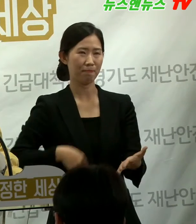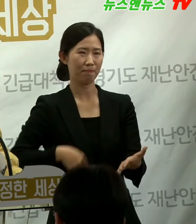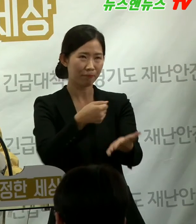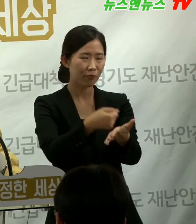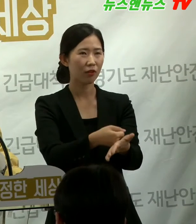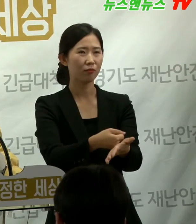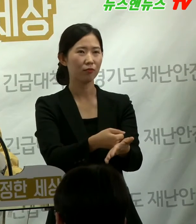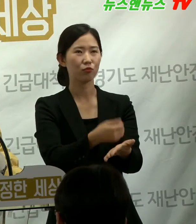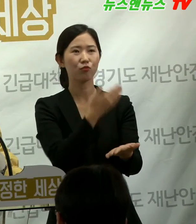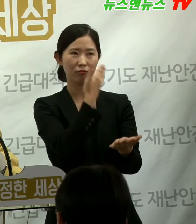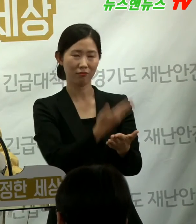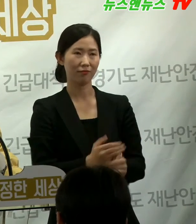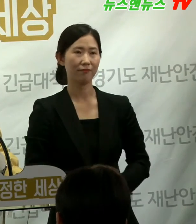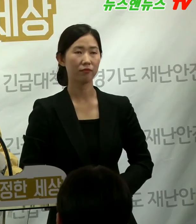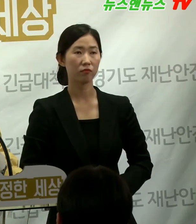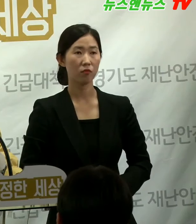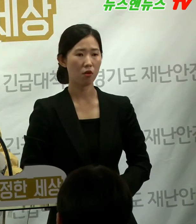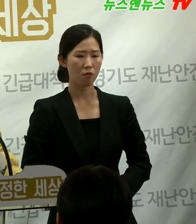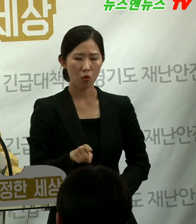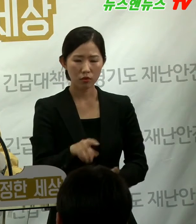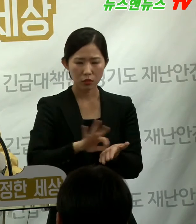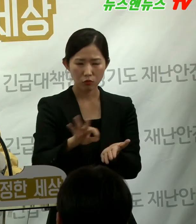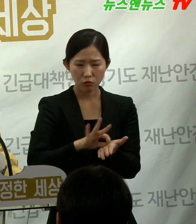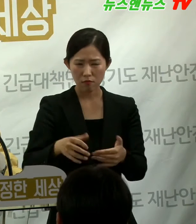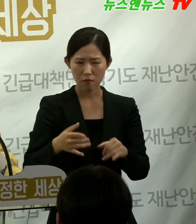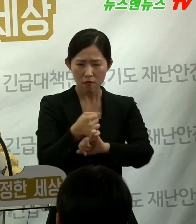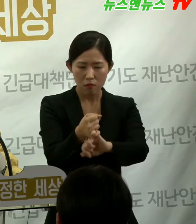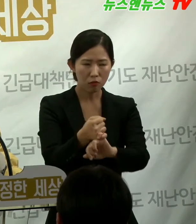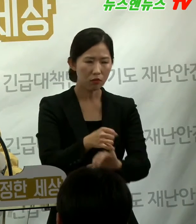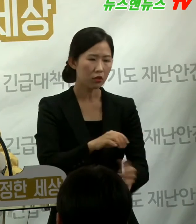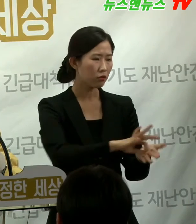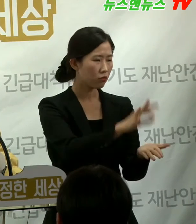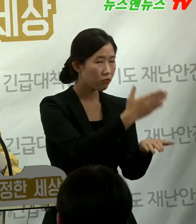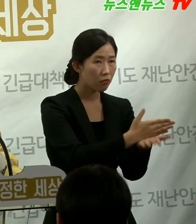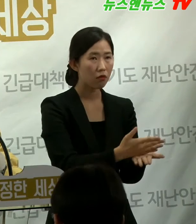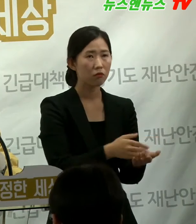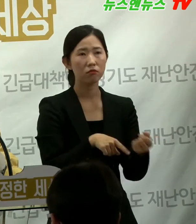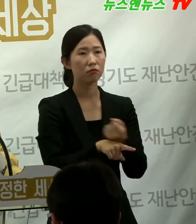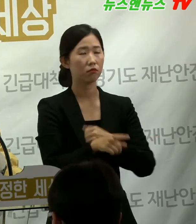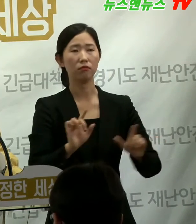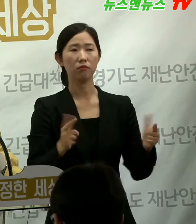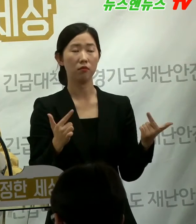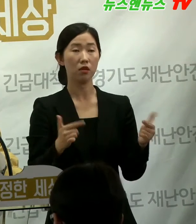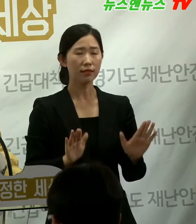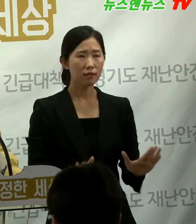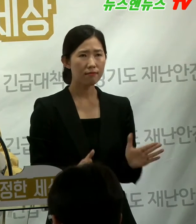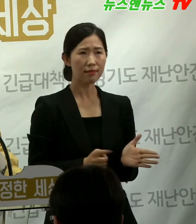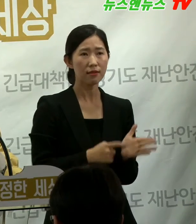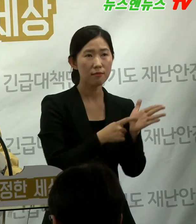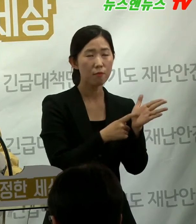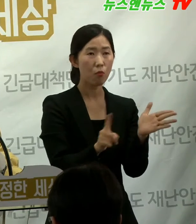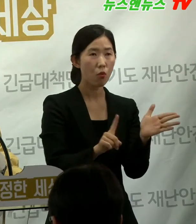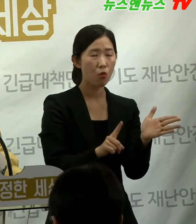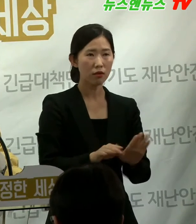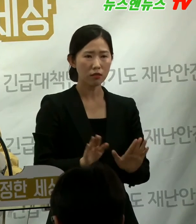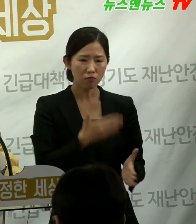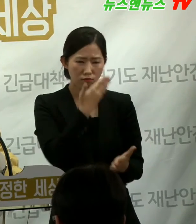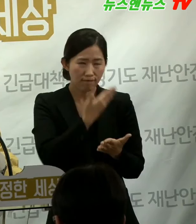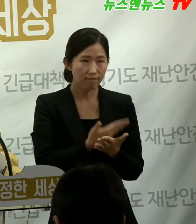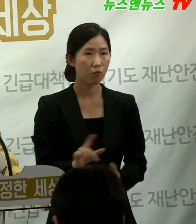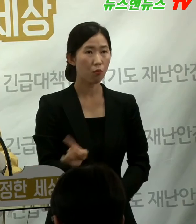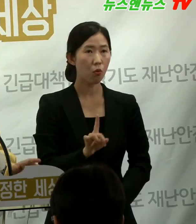어떤 것은 절대로 지출해야 되고 어떤 건 절대로 지출하지 않아야 되는 게 아니라 그 중에서 급하고 중요한 것에 먼저 지출하는